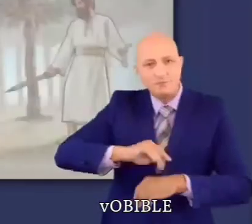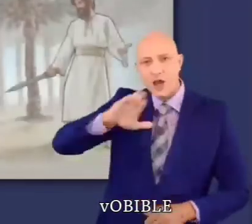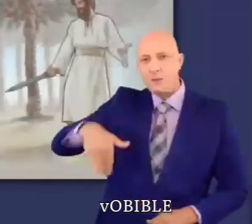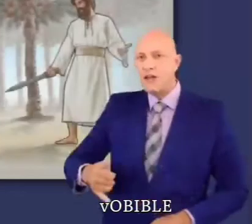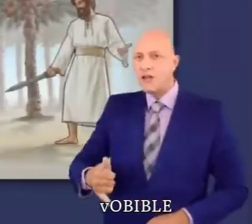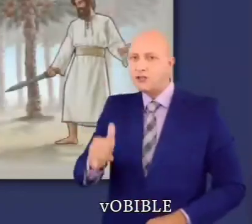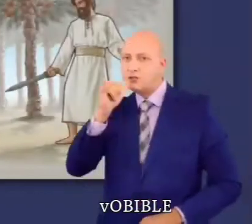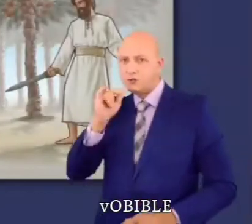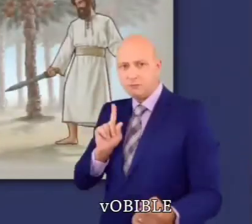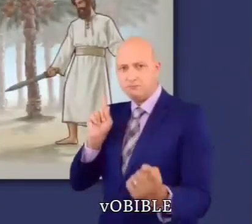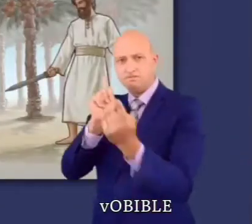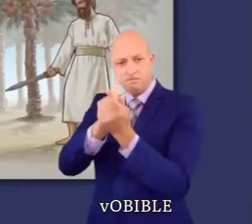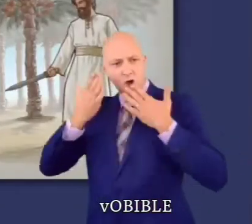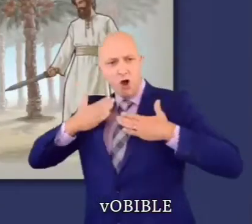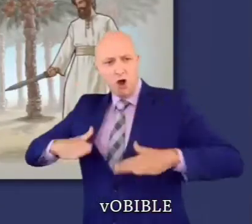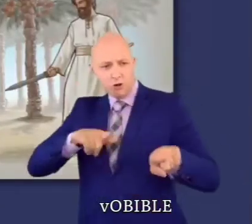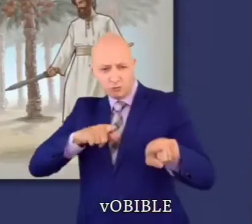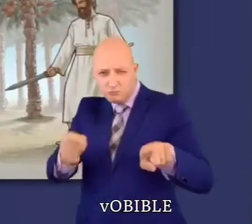crue.